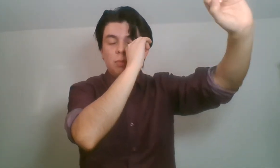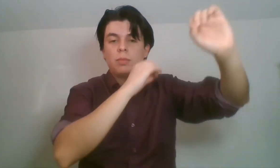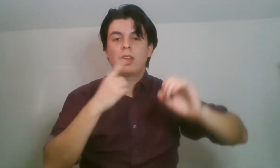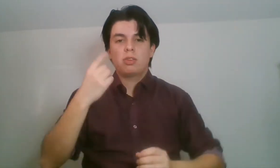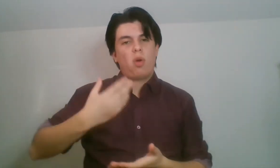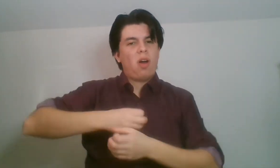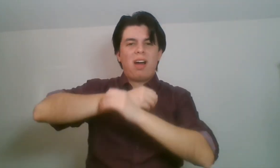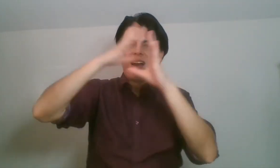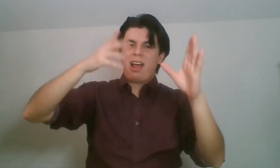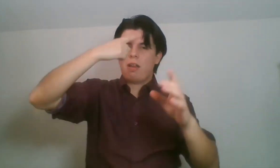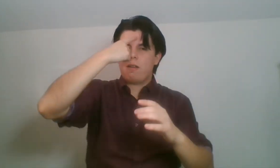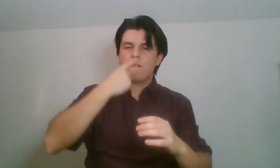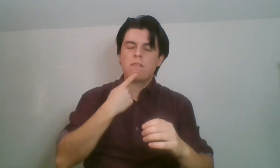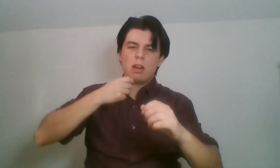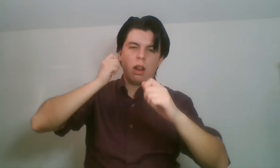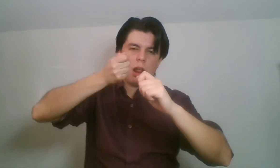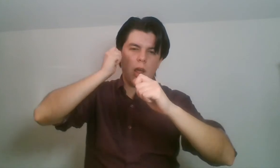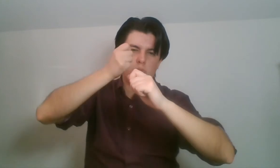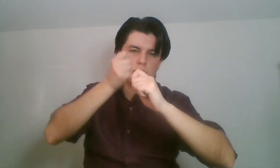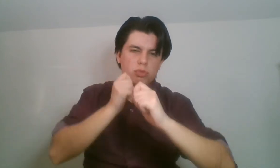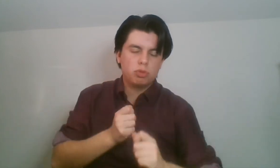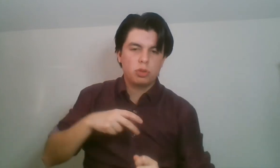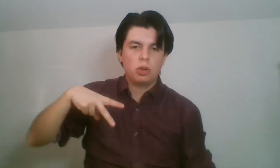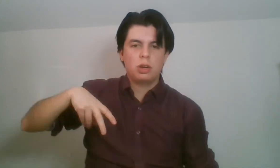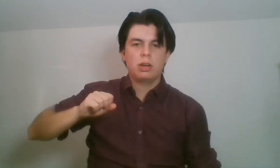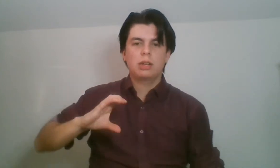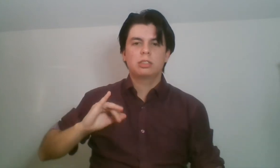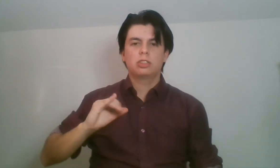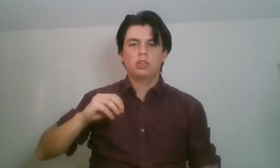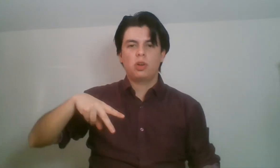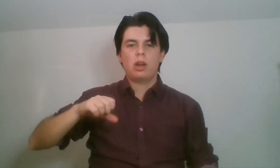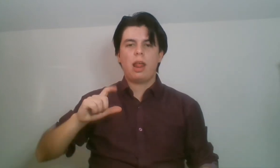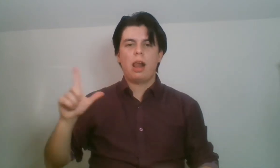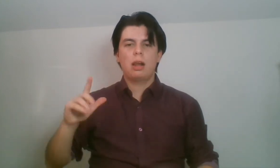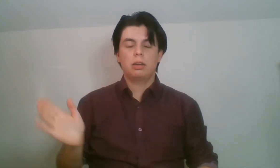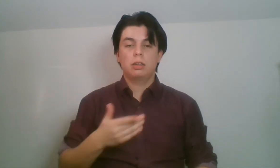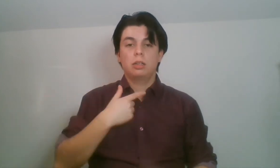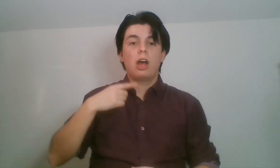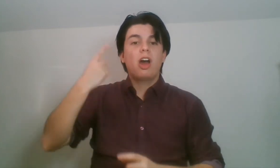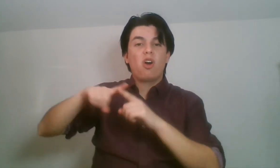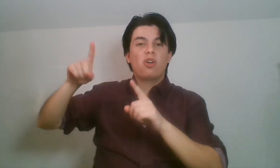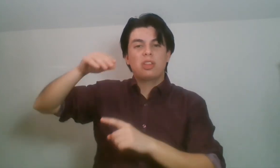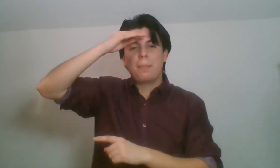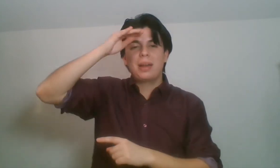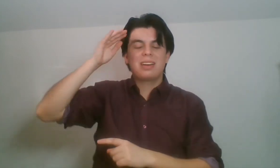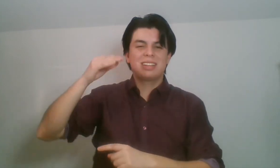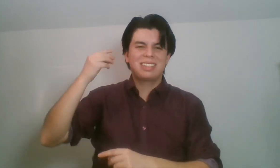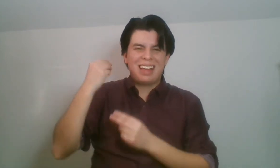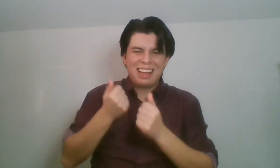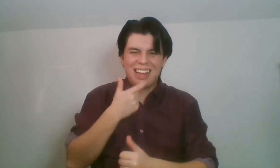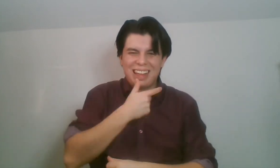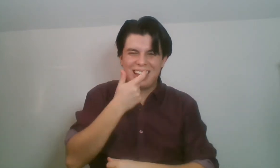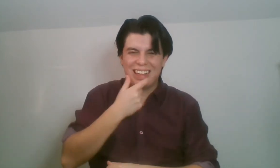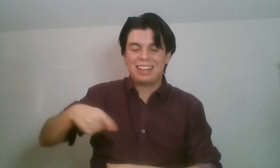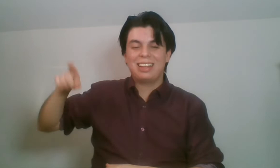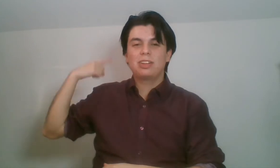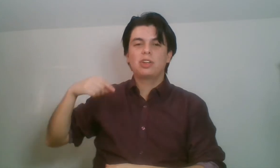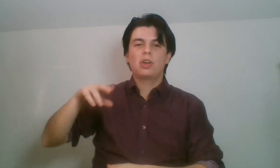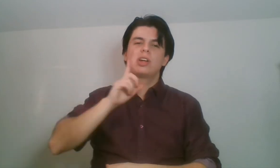un gran escultor nacional. Hay una anécdota que me gustaría que la escucháramos porque está narrada por el propio